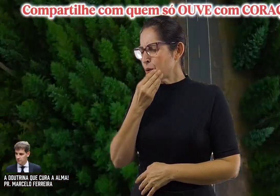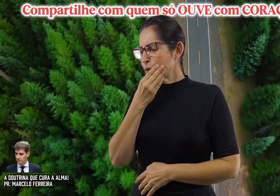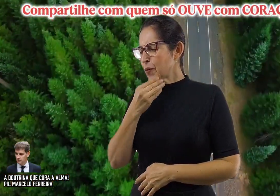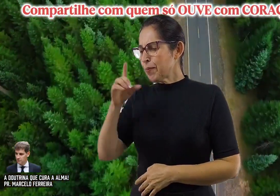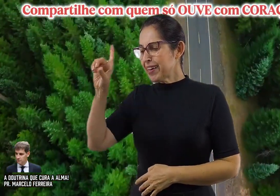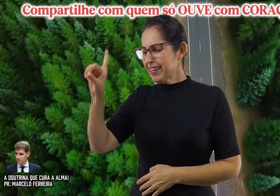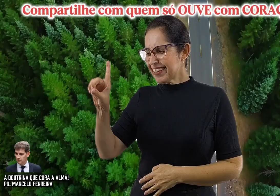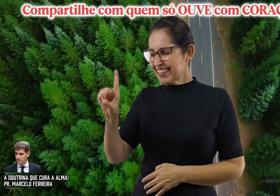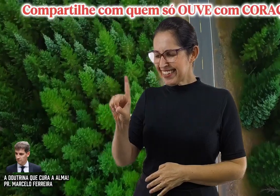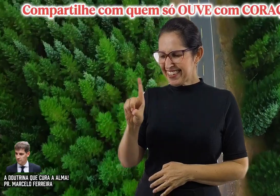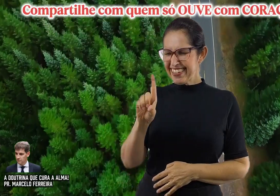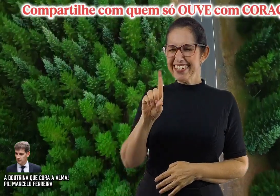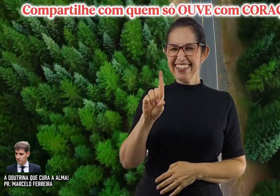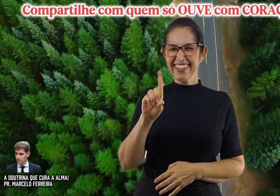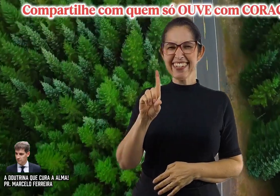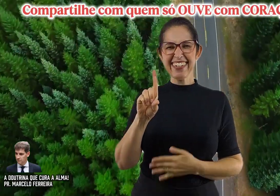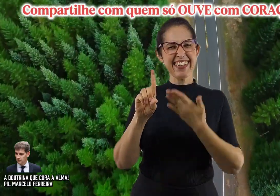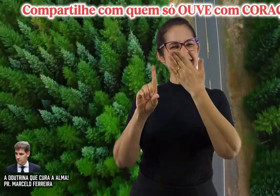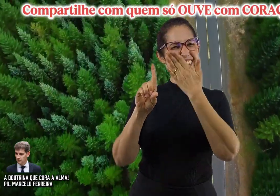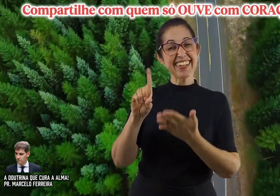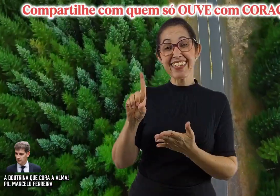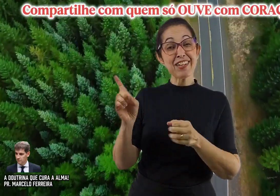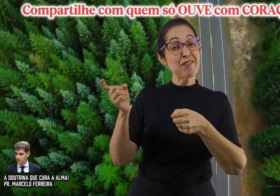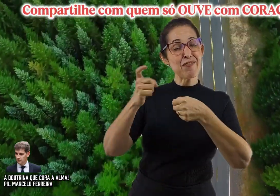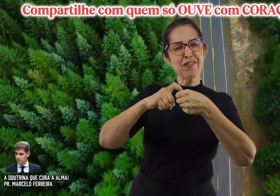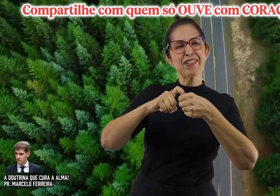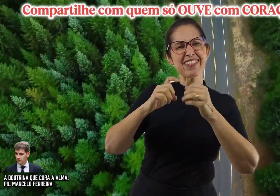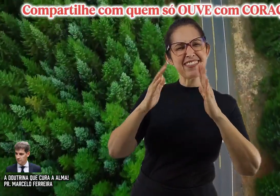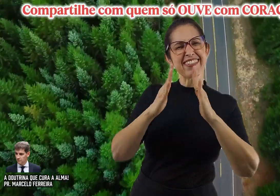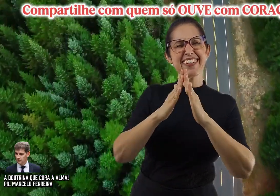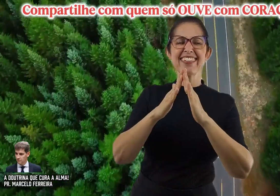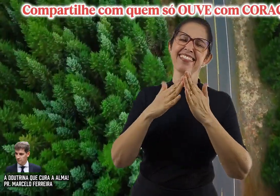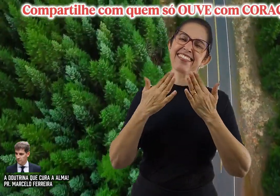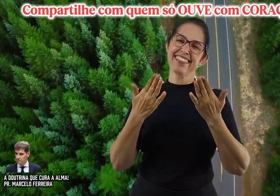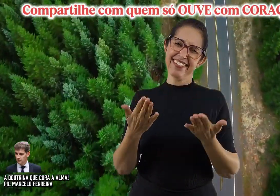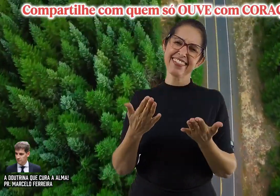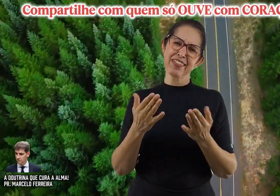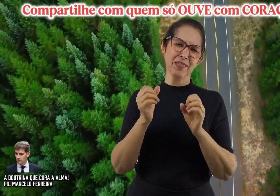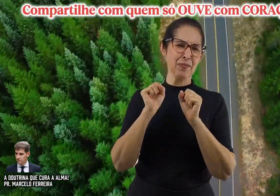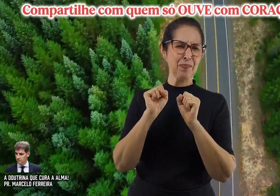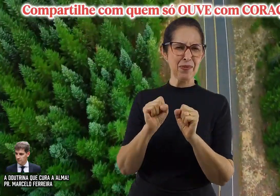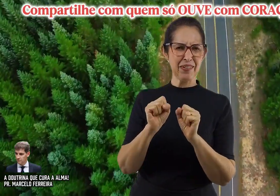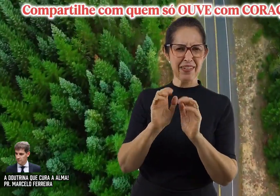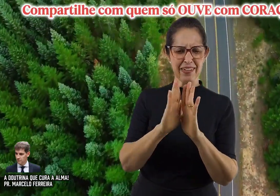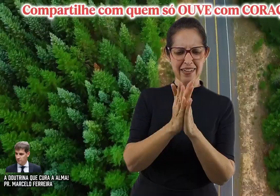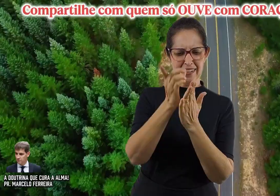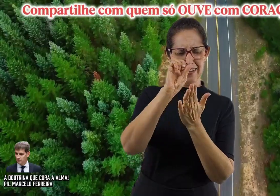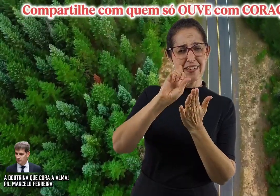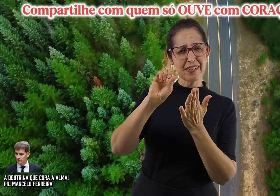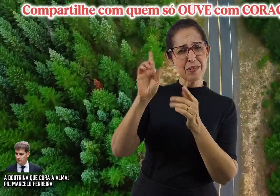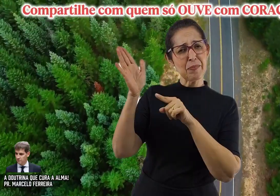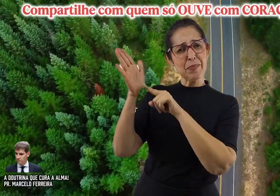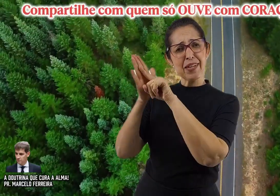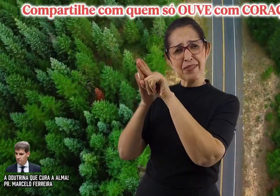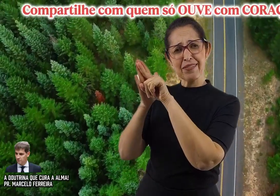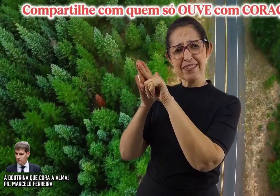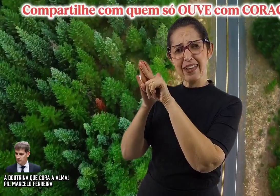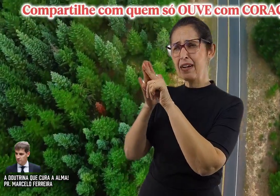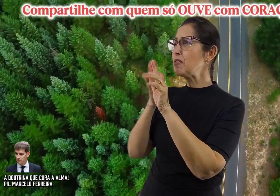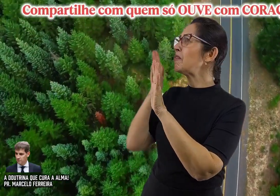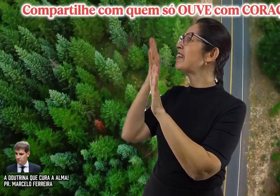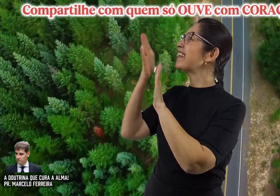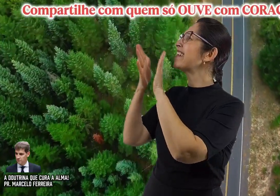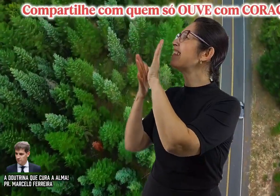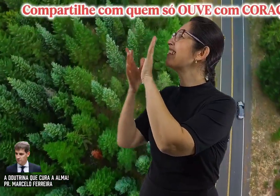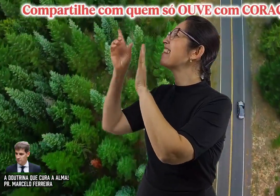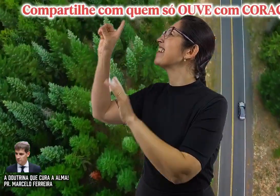Quem é? Sou eu, era a voz do esposo. Então consultar o Senhor. é Deus falando boca a boca com os